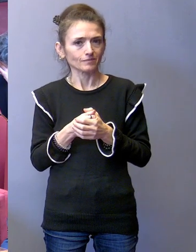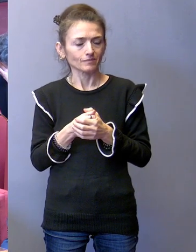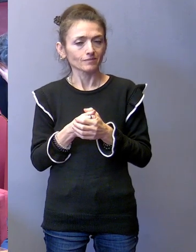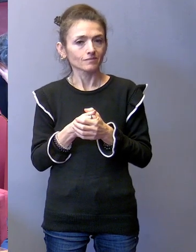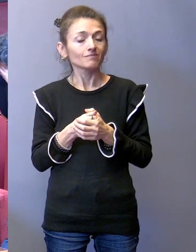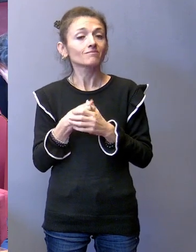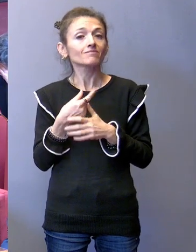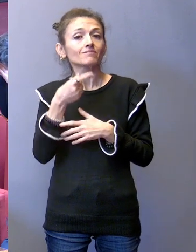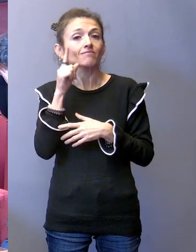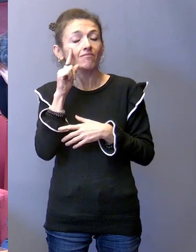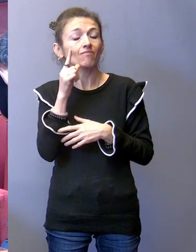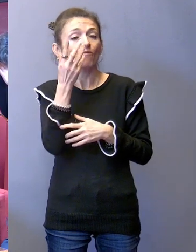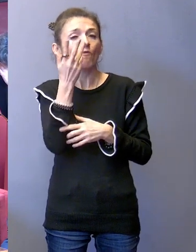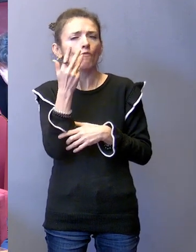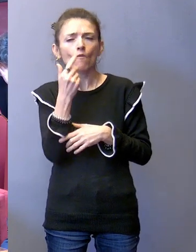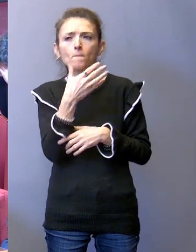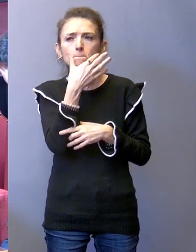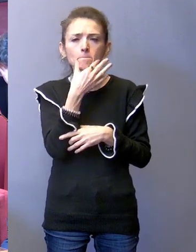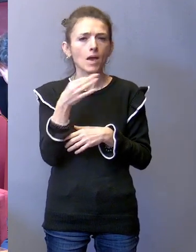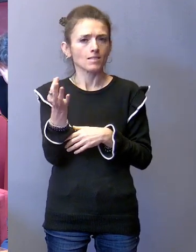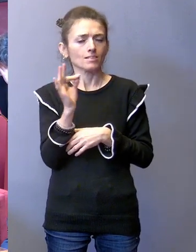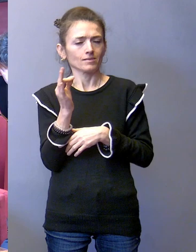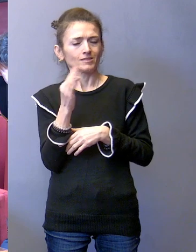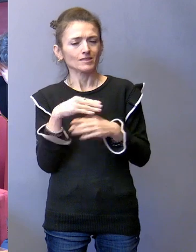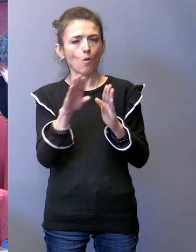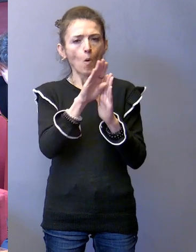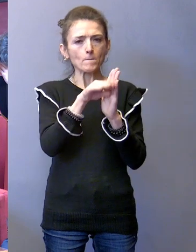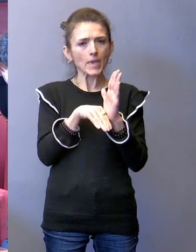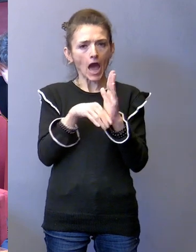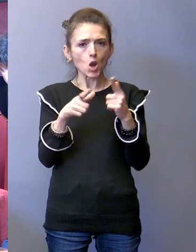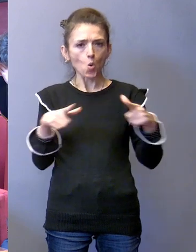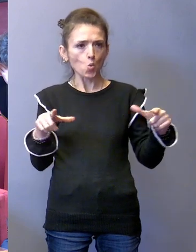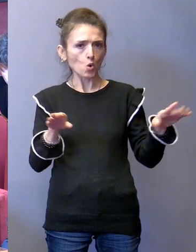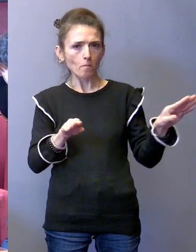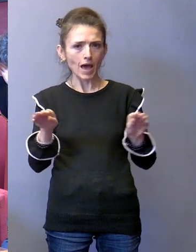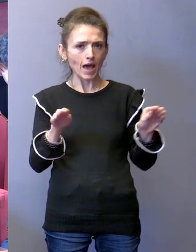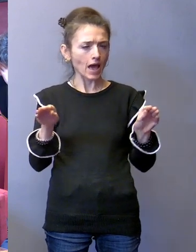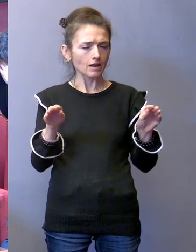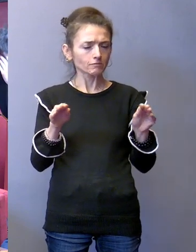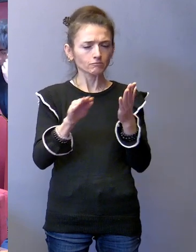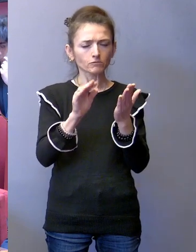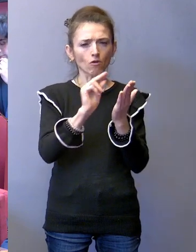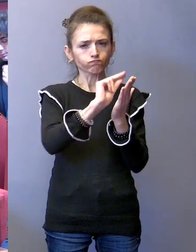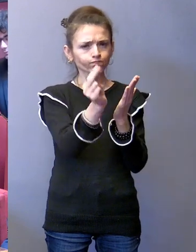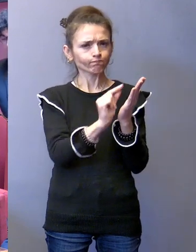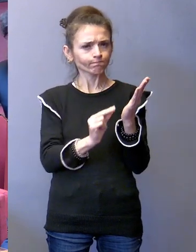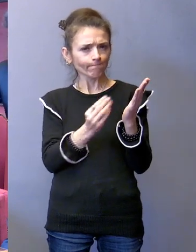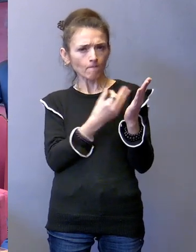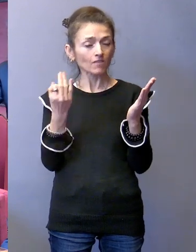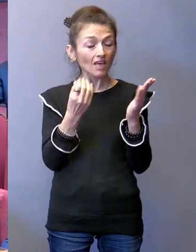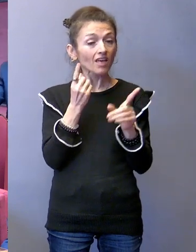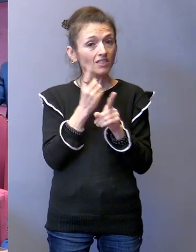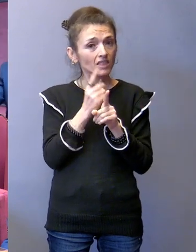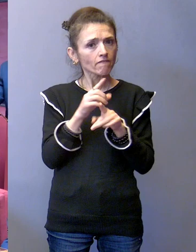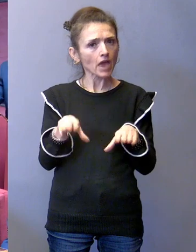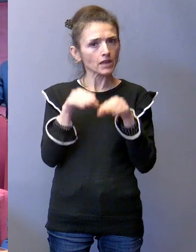se si vuolesse proprio fare un bel piano urbanistico di quelli ad hoc assessore bisogna cominciare anche sul tema della